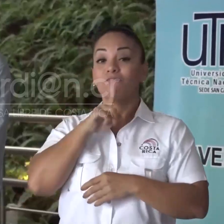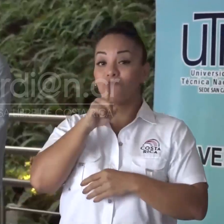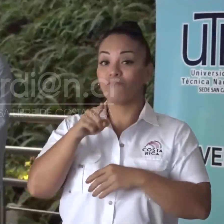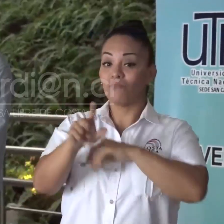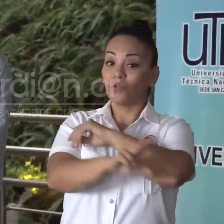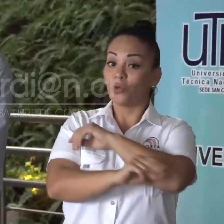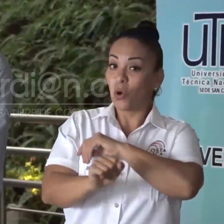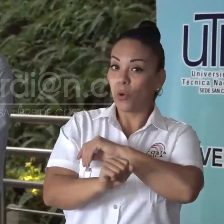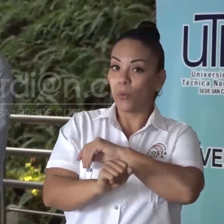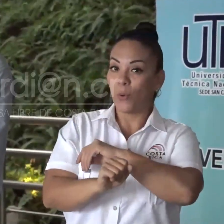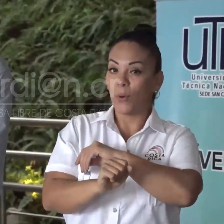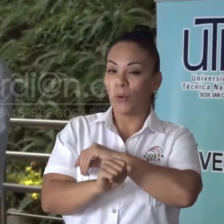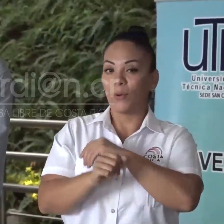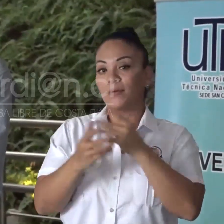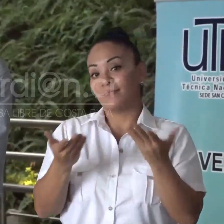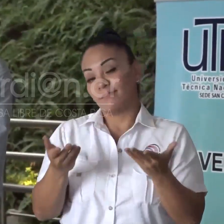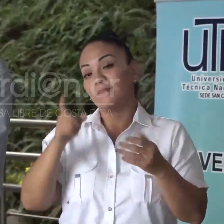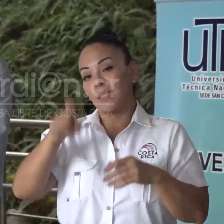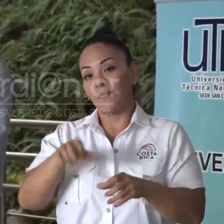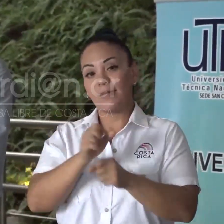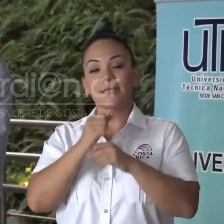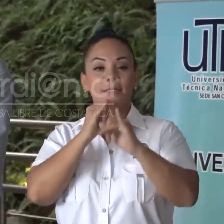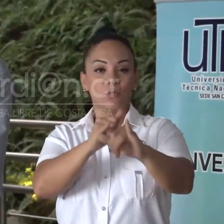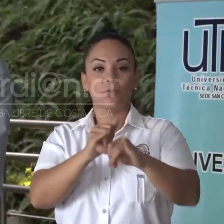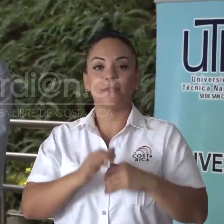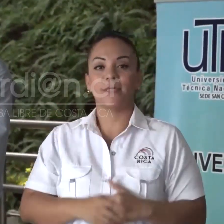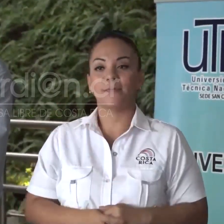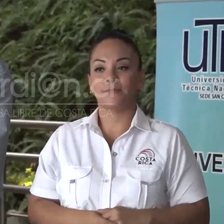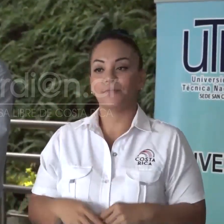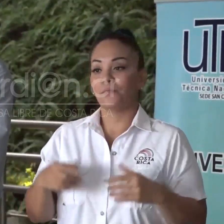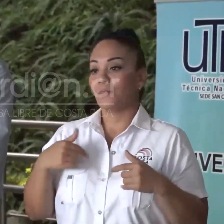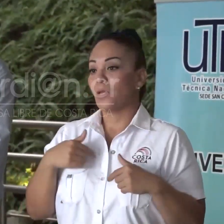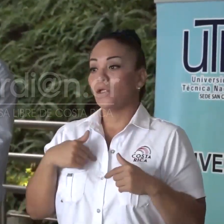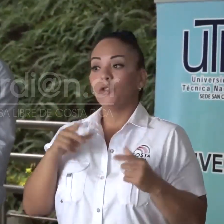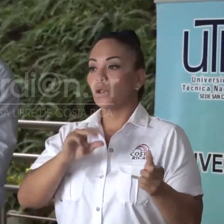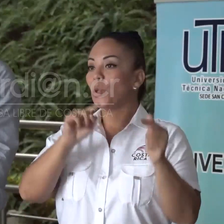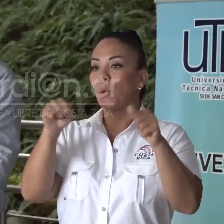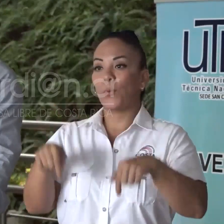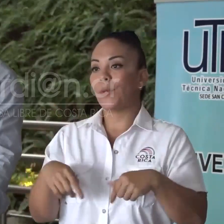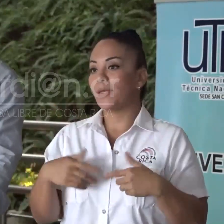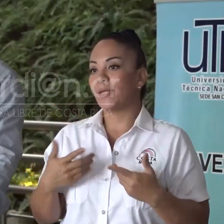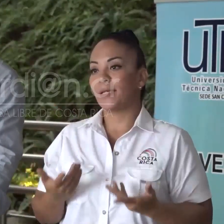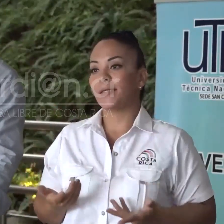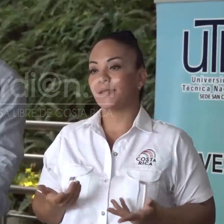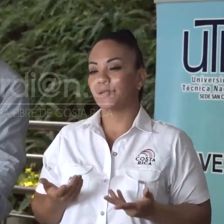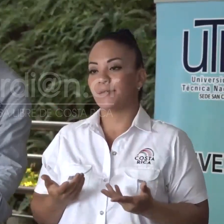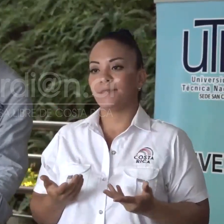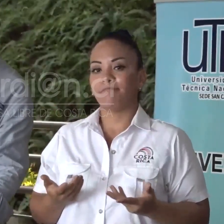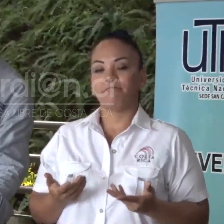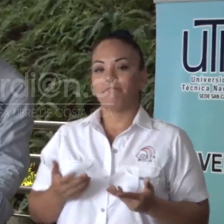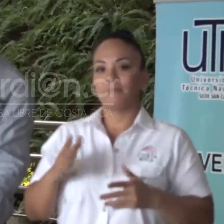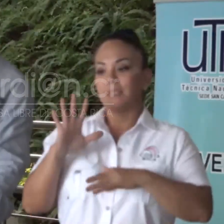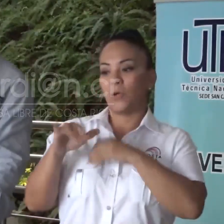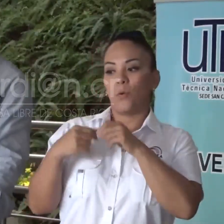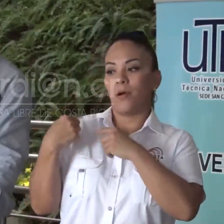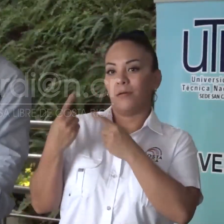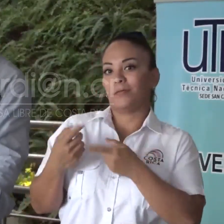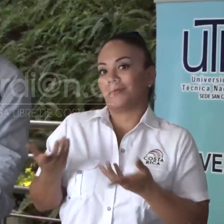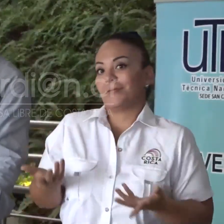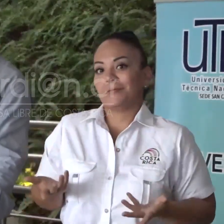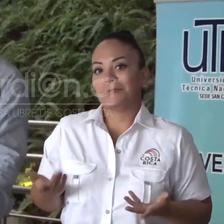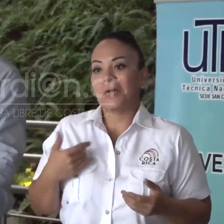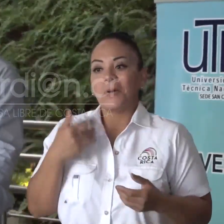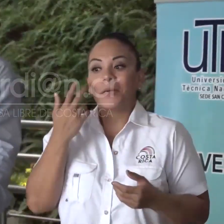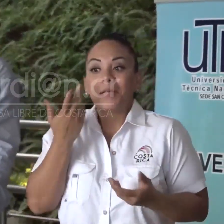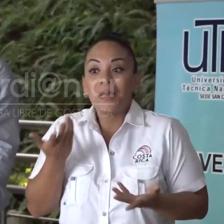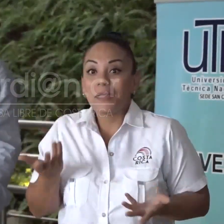yo creo que hay que poner la denuncia, ¿verdad? Yo no vine hace 5 años para ver lo que